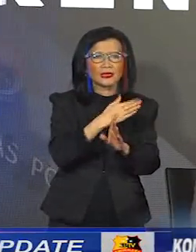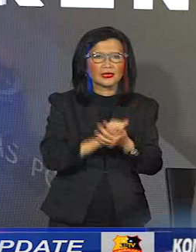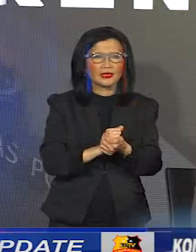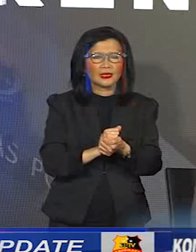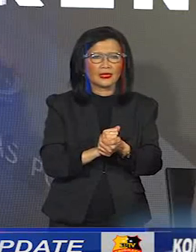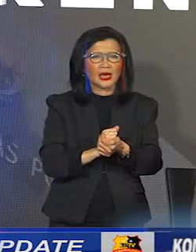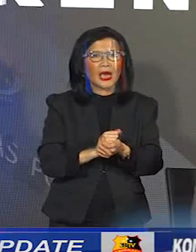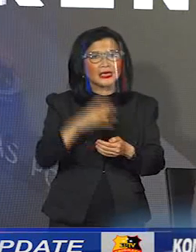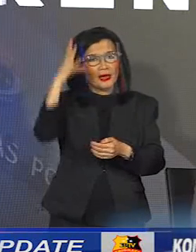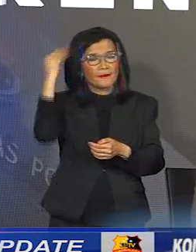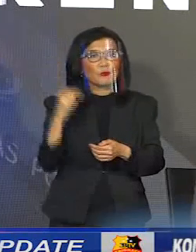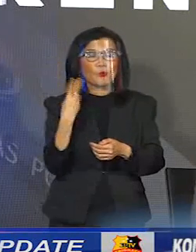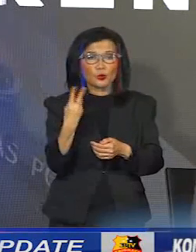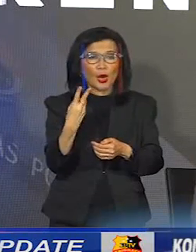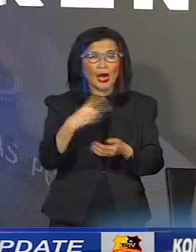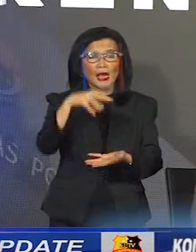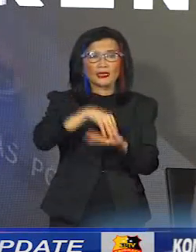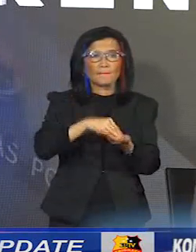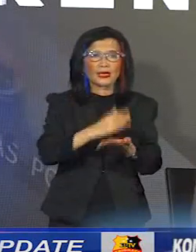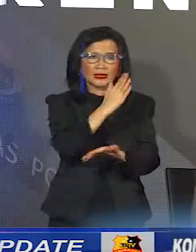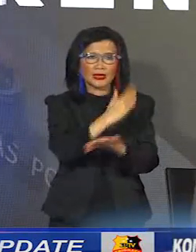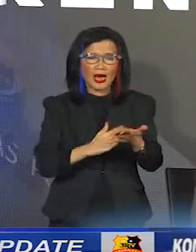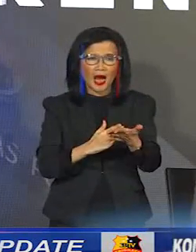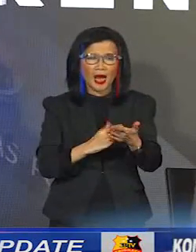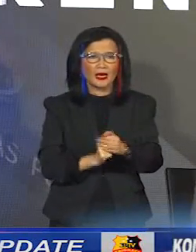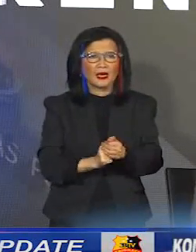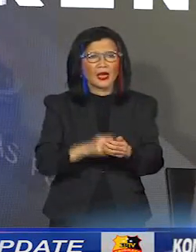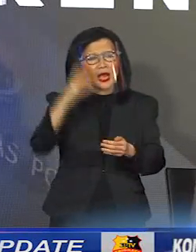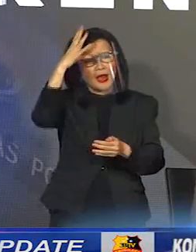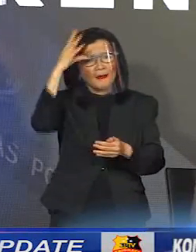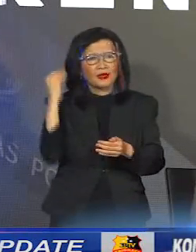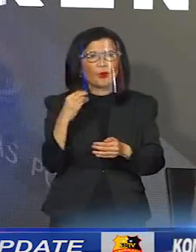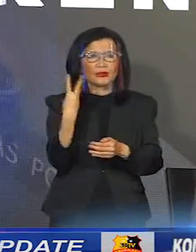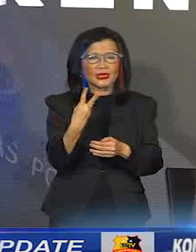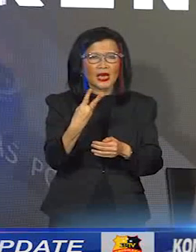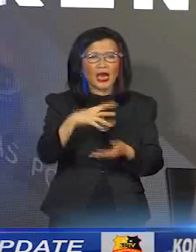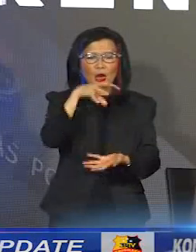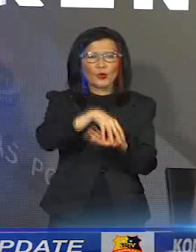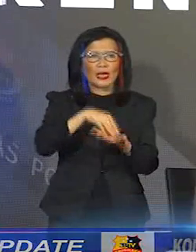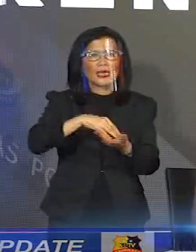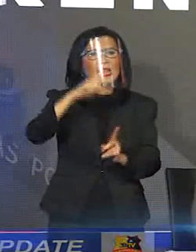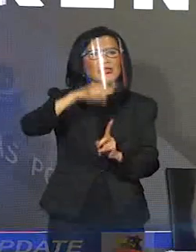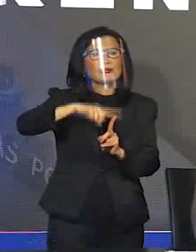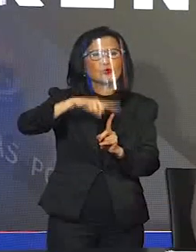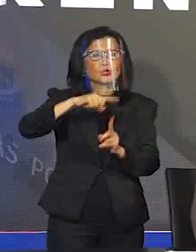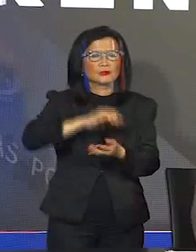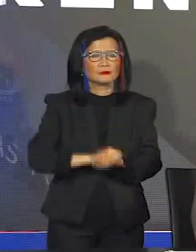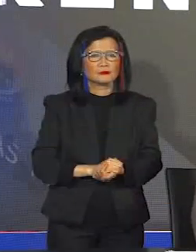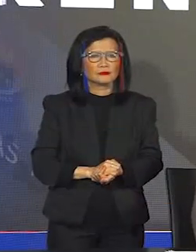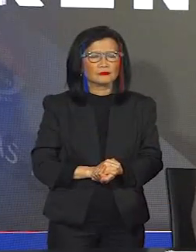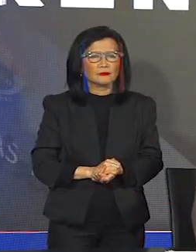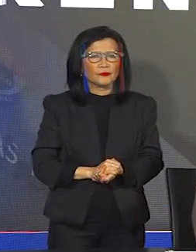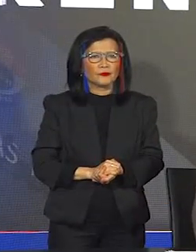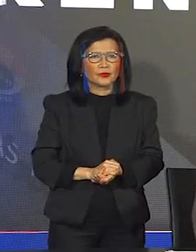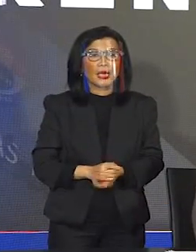Brimob 2 wilayah tengah dan pas Brimob 3 wilayah timur.